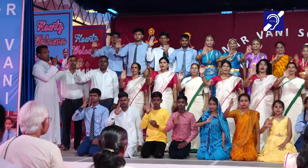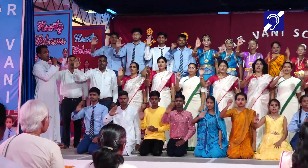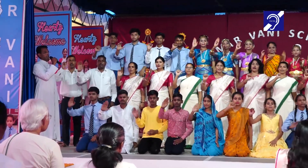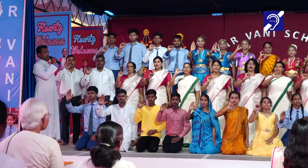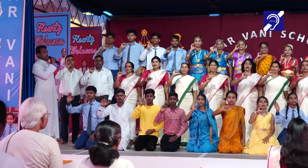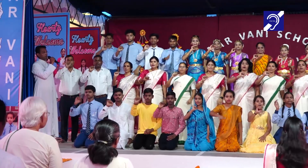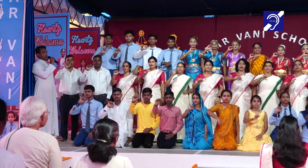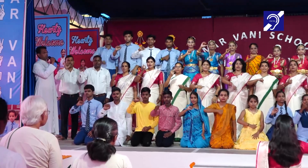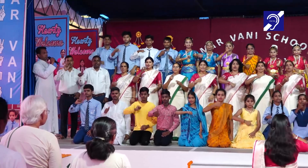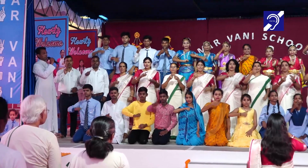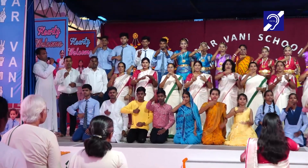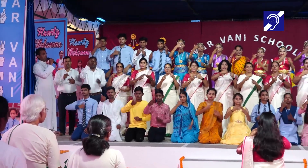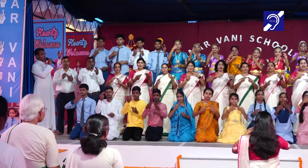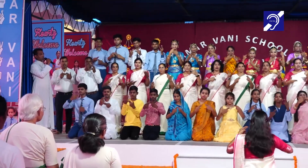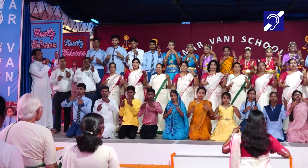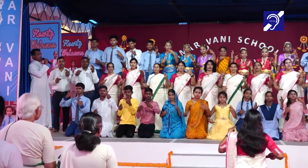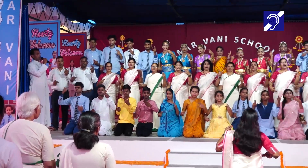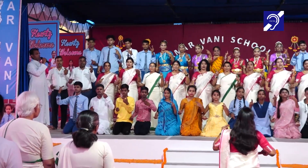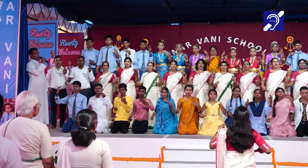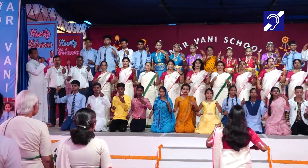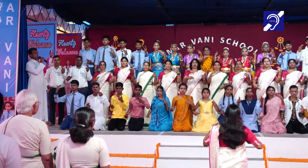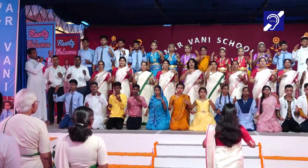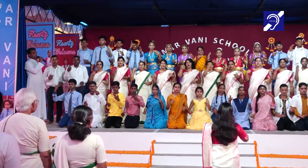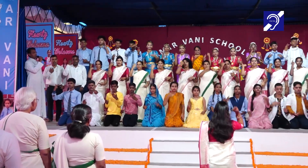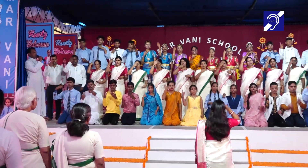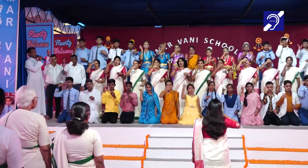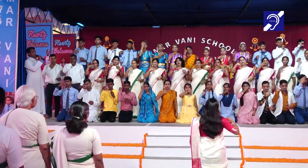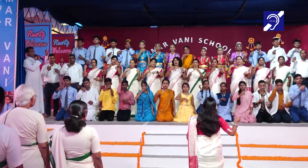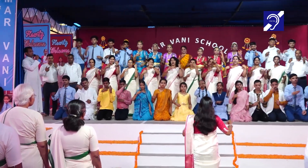गाहे तब जय गाथा जन गण